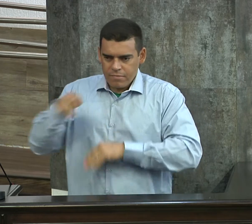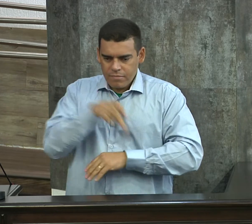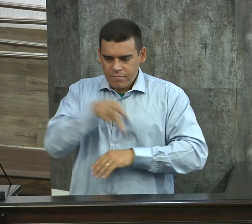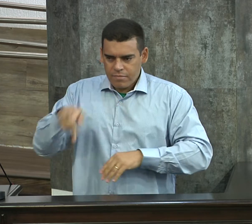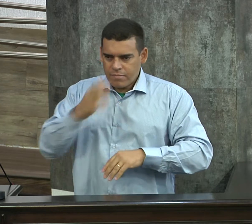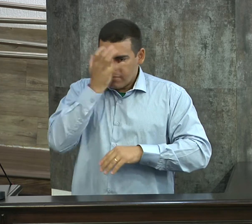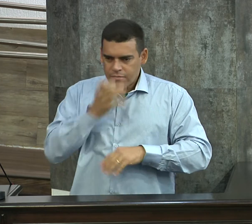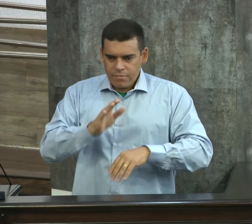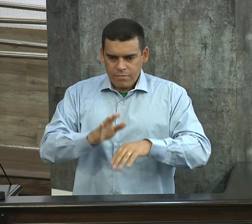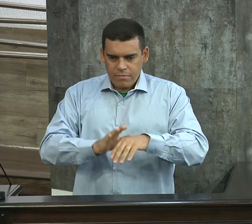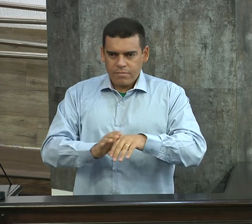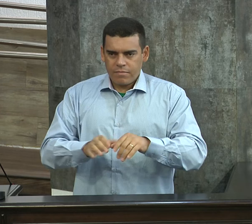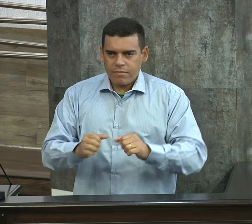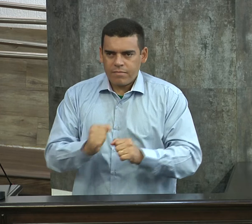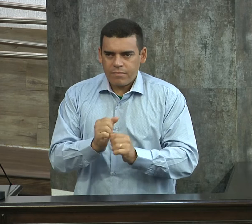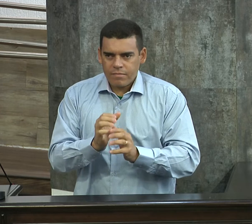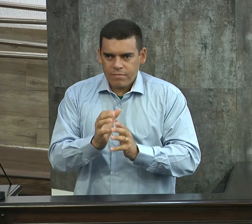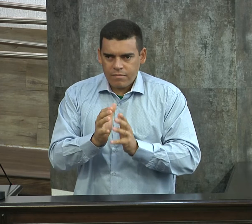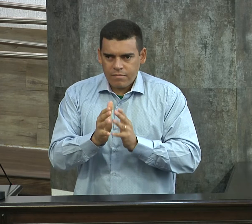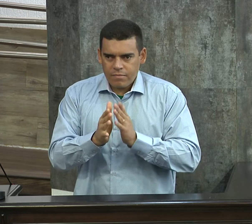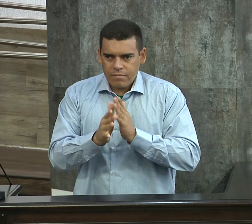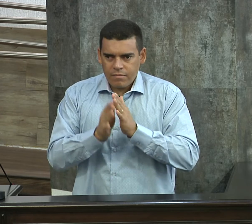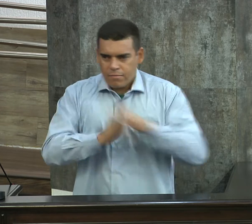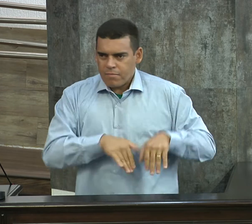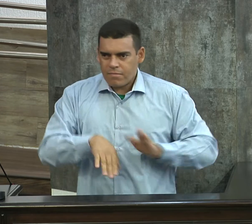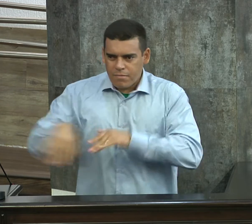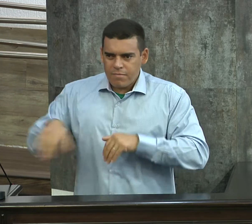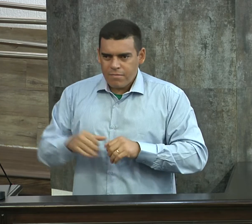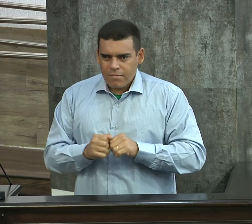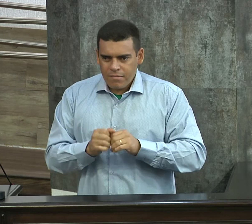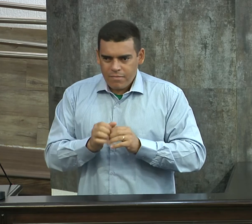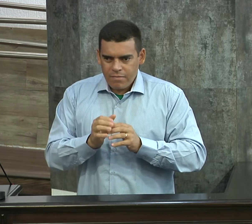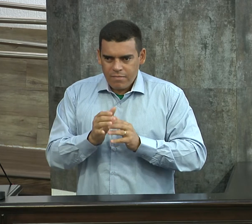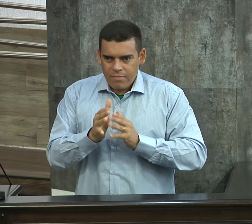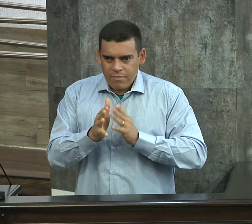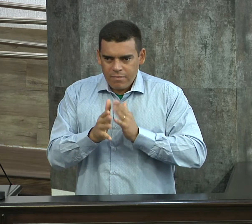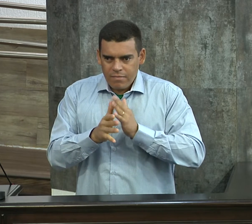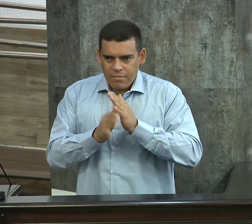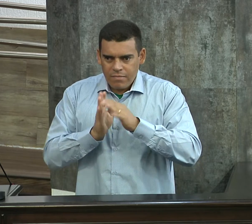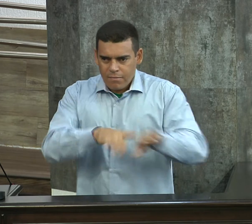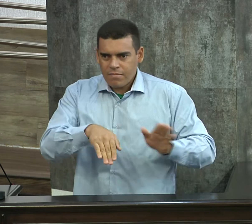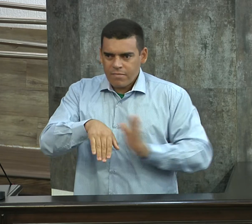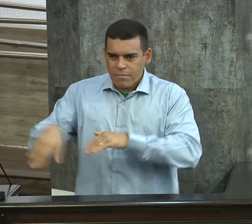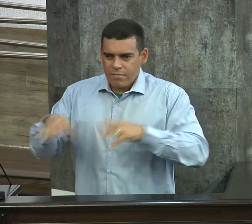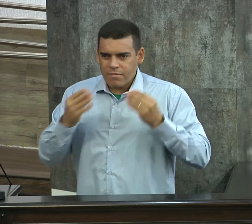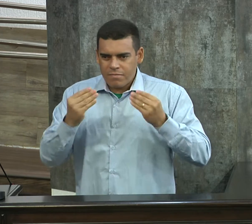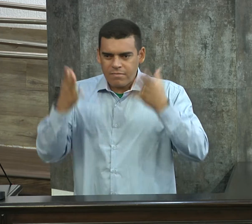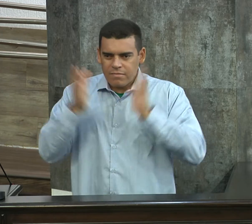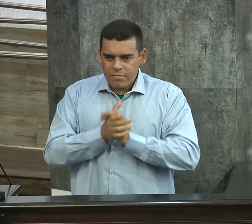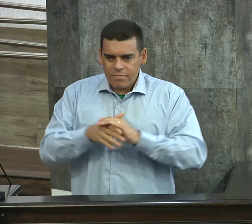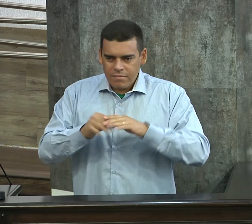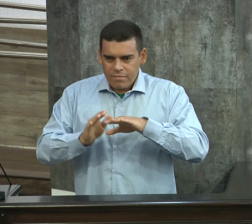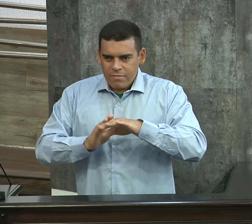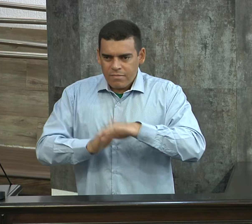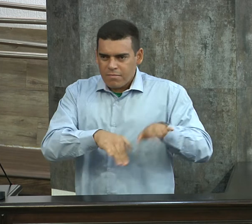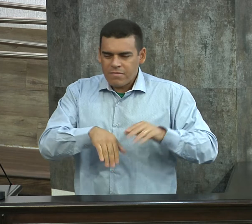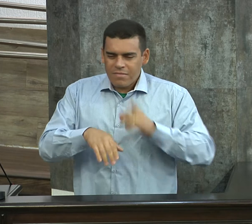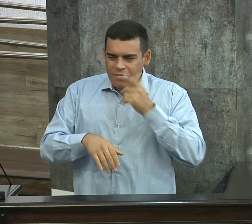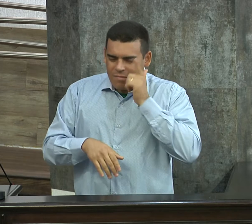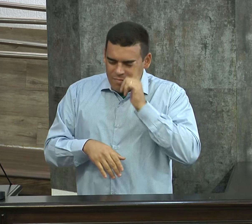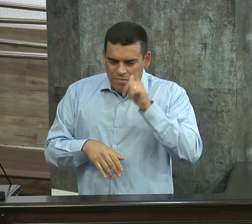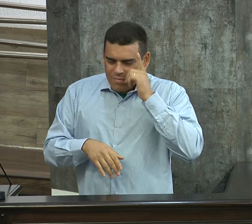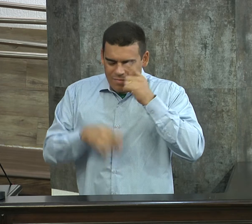estava fazendo várias terapias de fala, e inclusive batiam na minha mão quando eu tentava sinalizar.